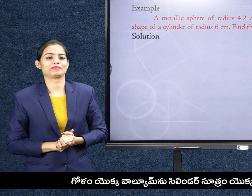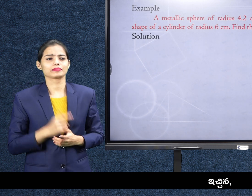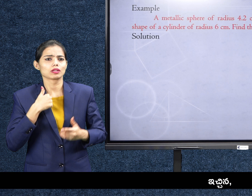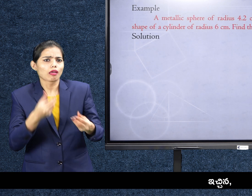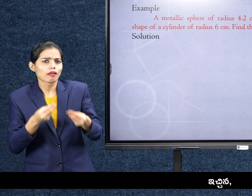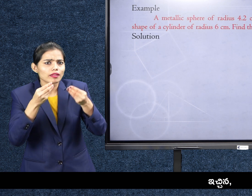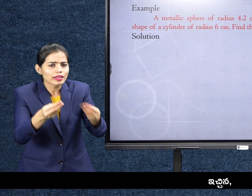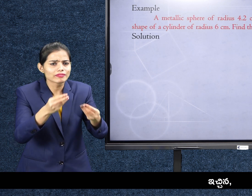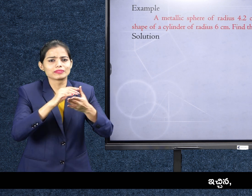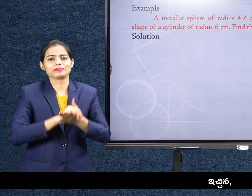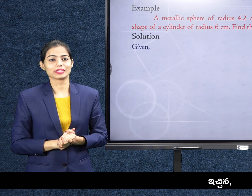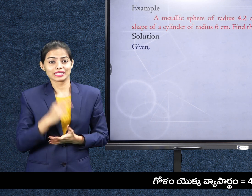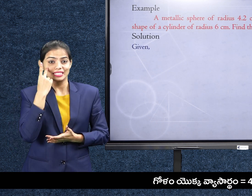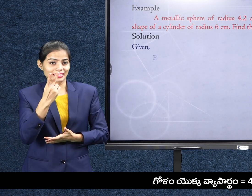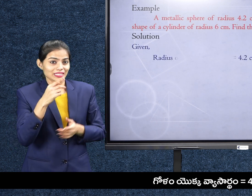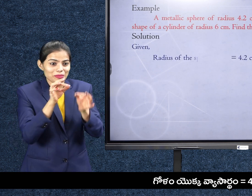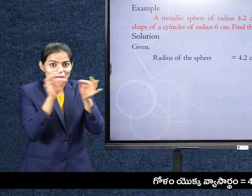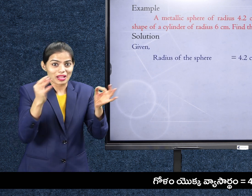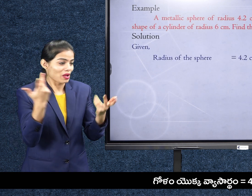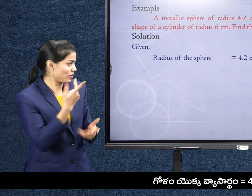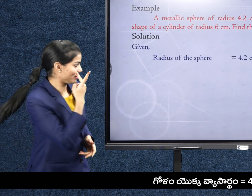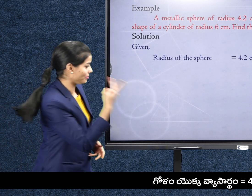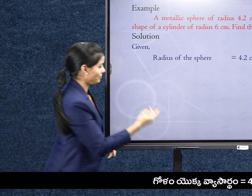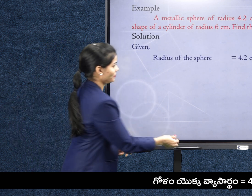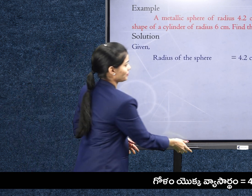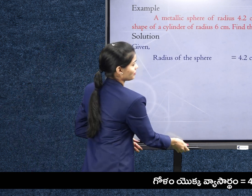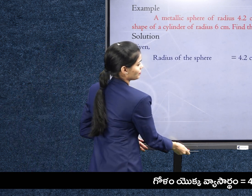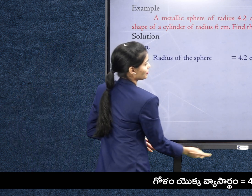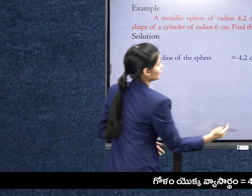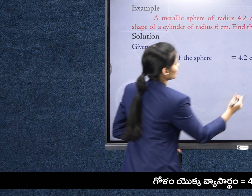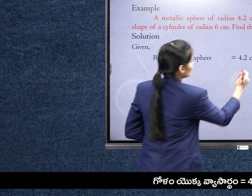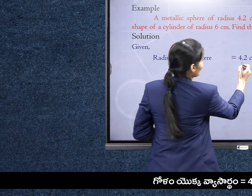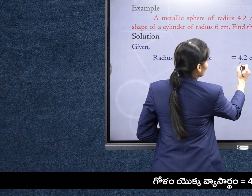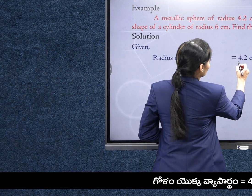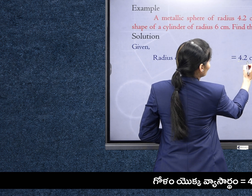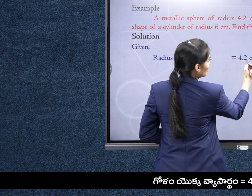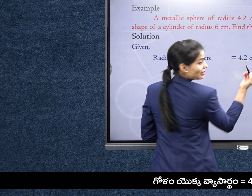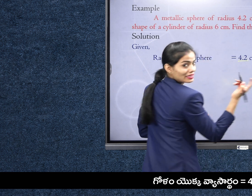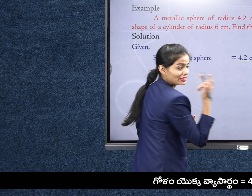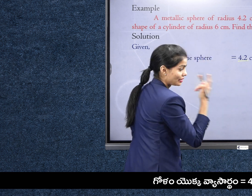సో గోళం యొక్క వ్యాసార్థం 4.2 సెంటీమీటర్స్.